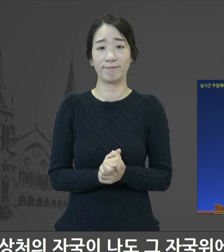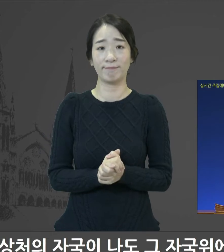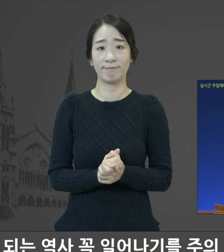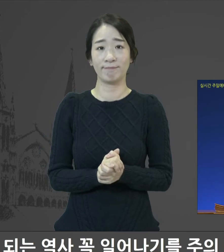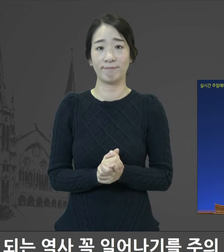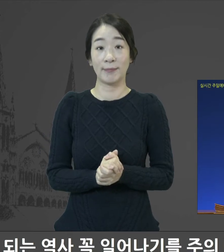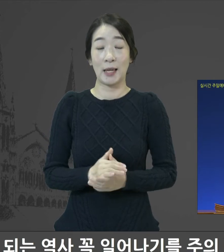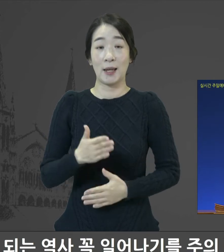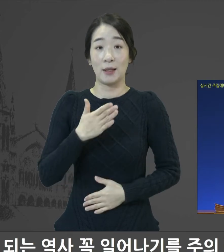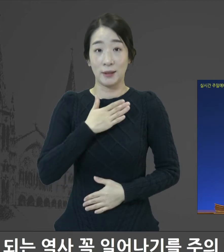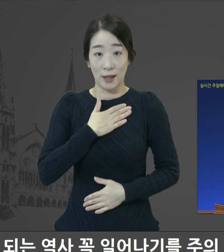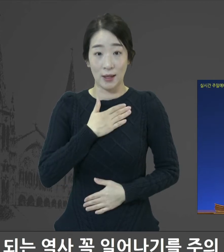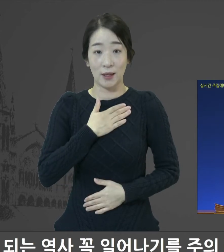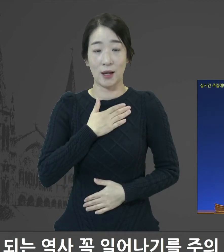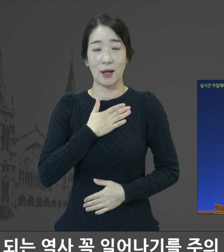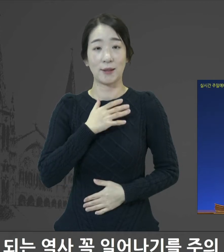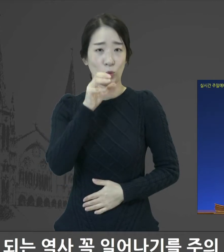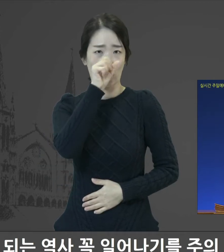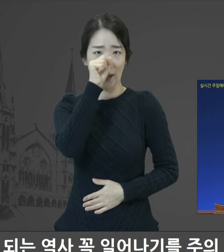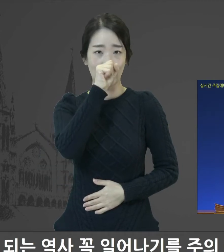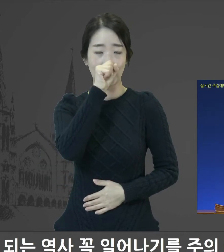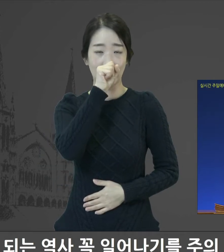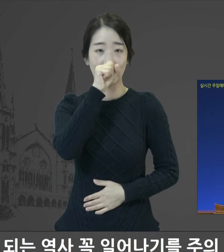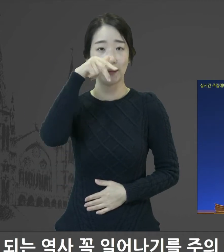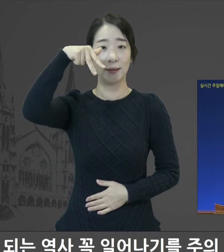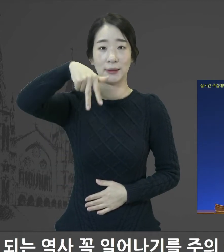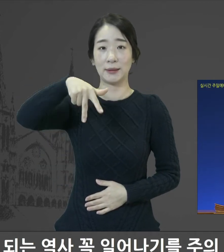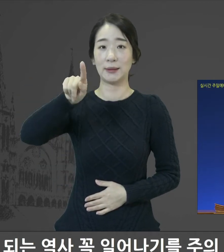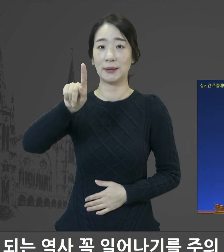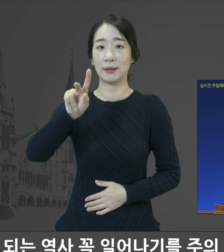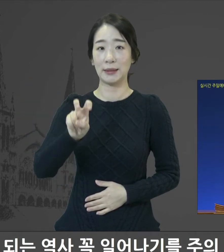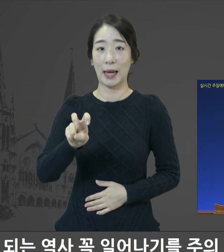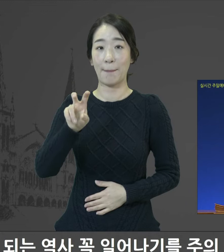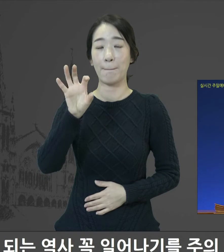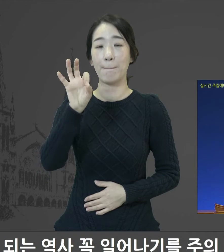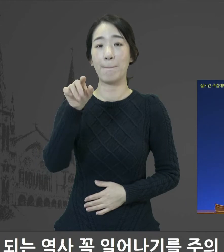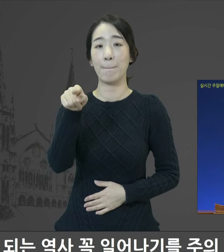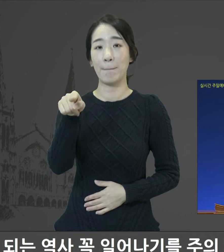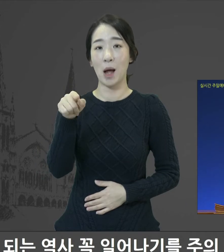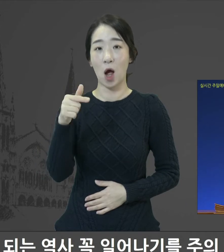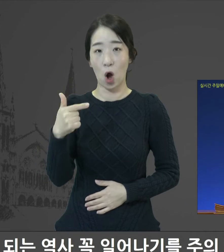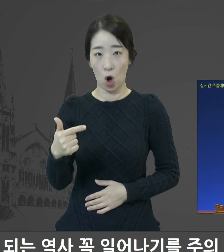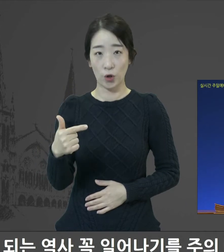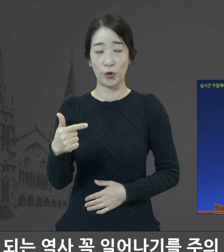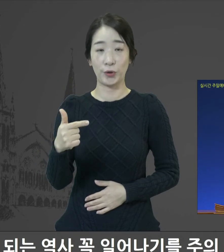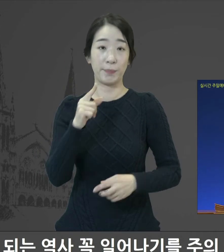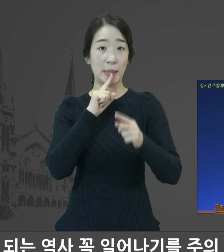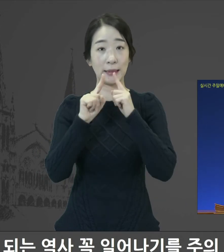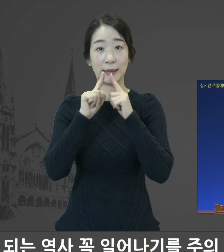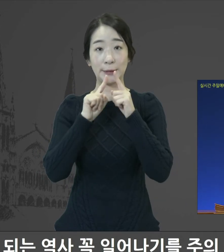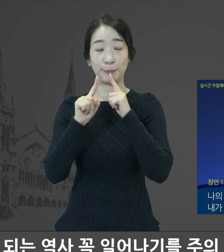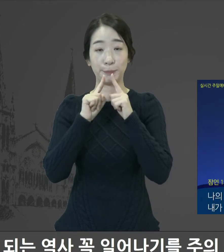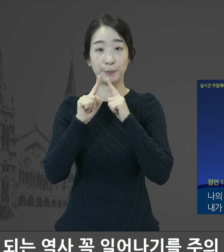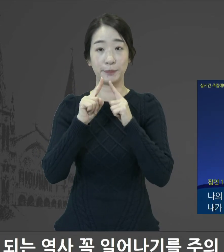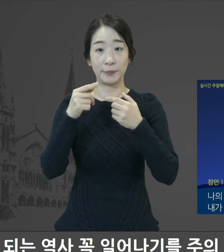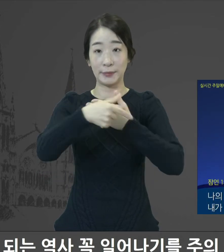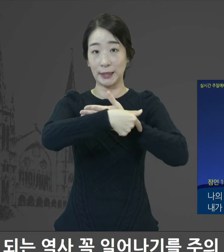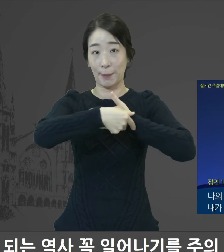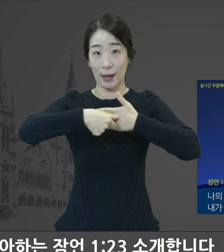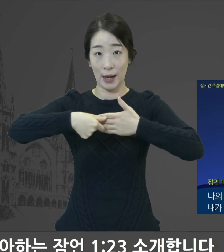제가 좋아하는 잠언 1장 23절을 오늘도 소개해드리려고 합니다. 잠언 1장 23절 우리 자막으로